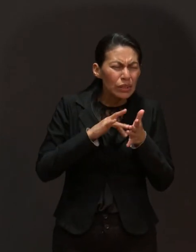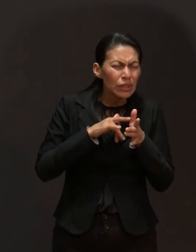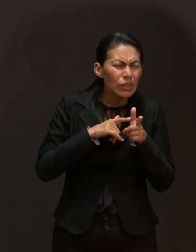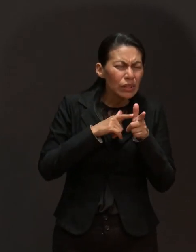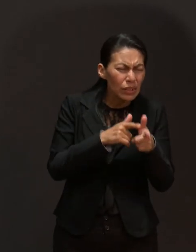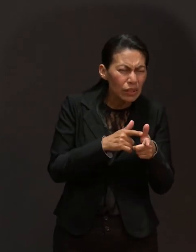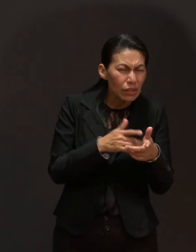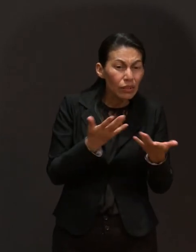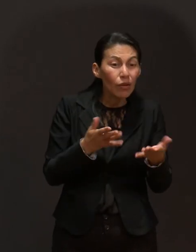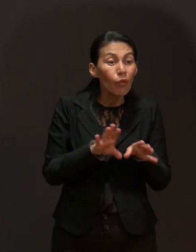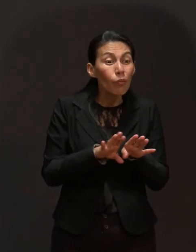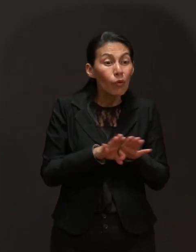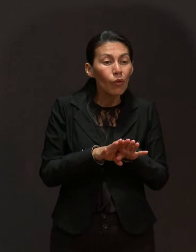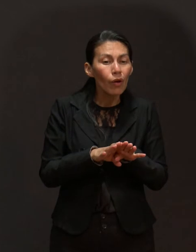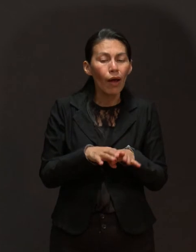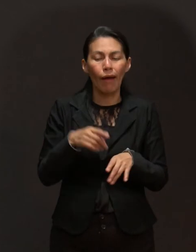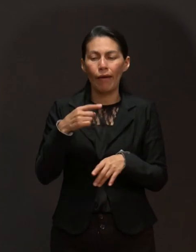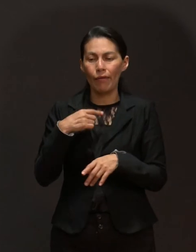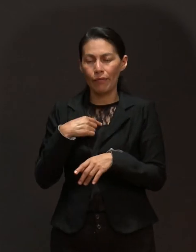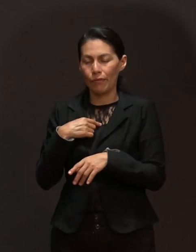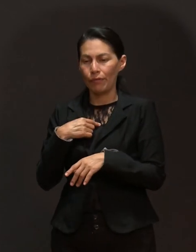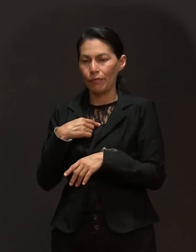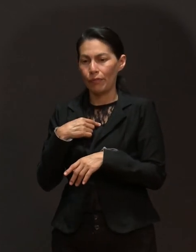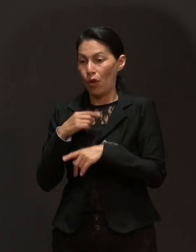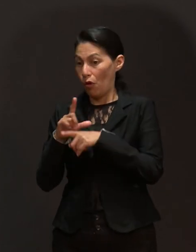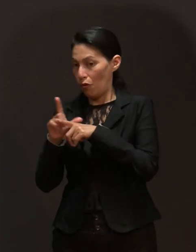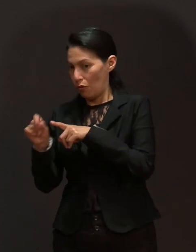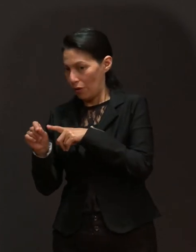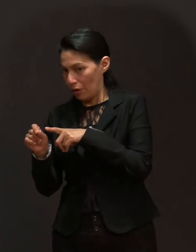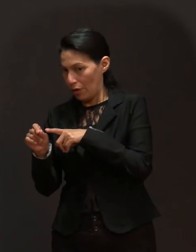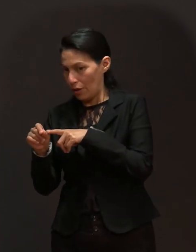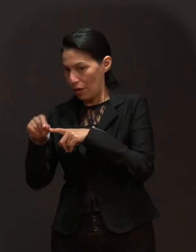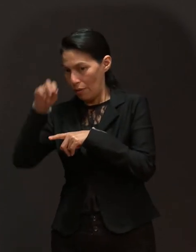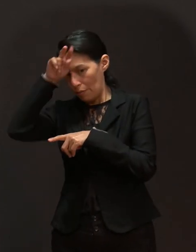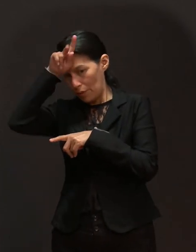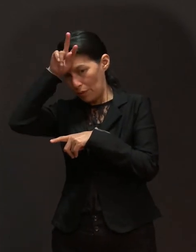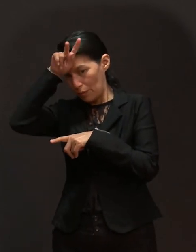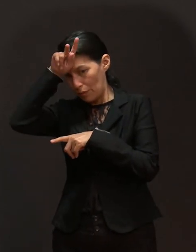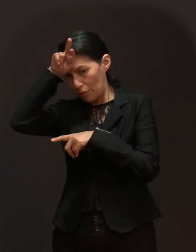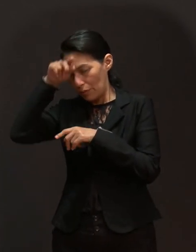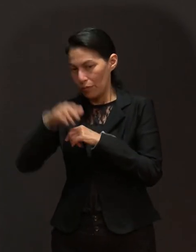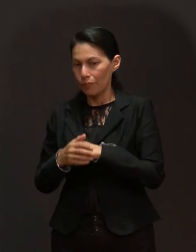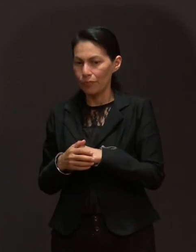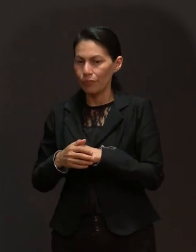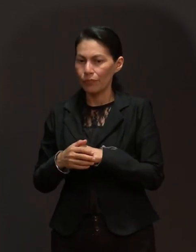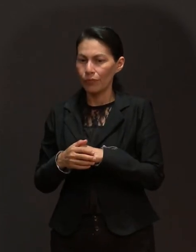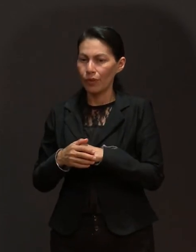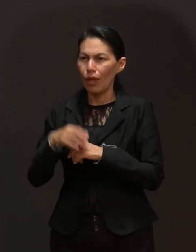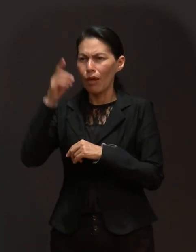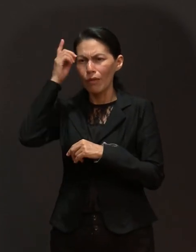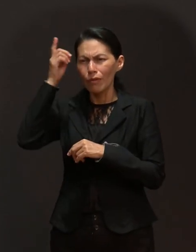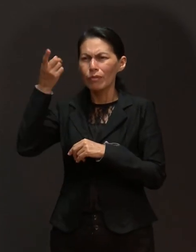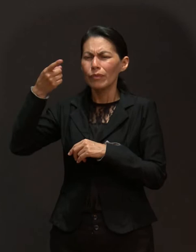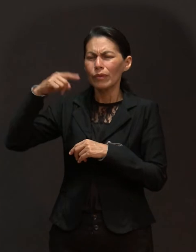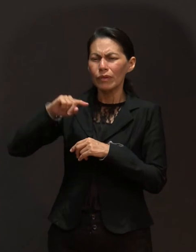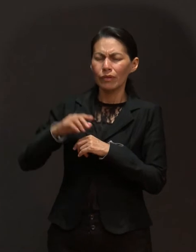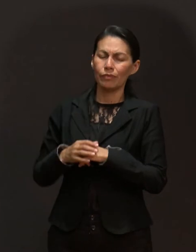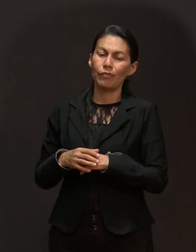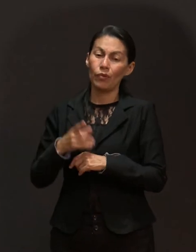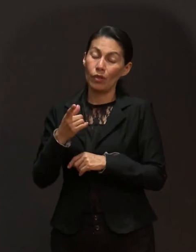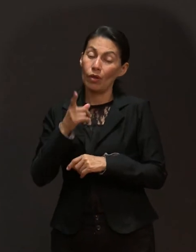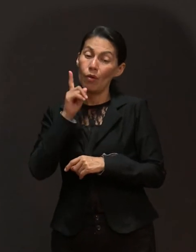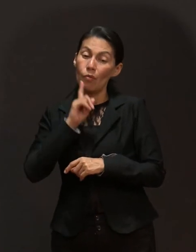pues como le decía pastor yo migré a Perú fue también fue los caminos de Dios porque una